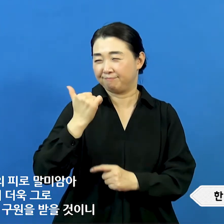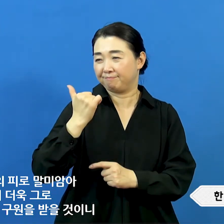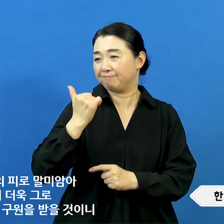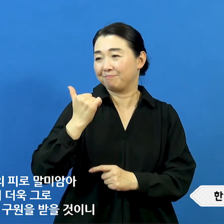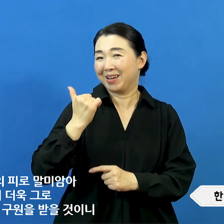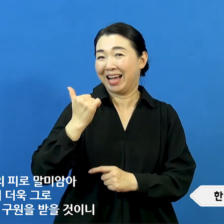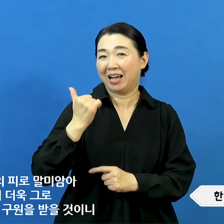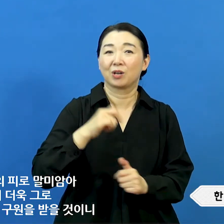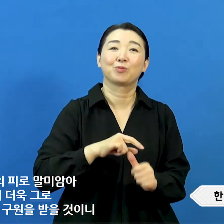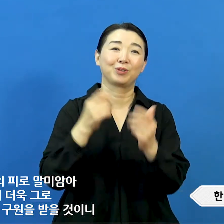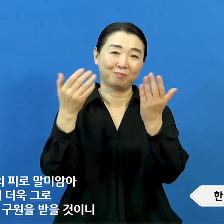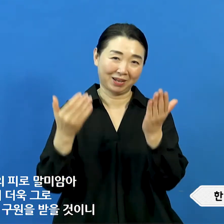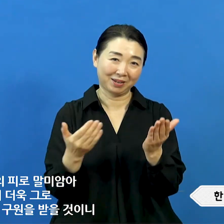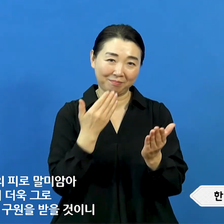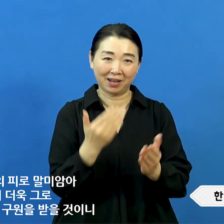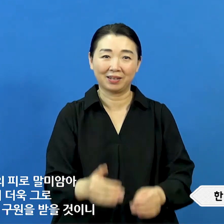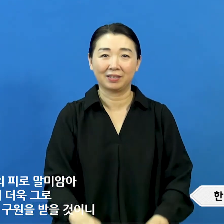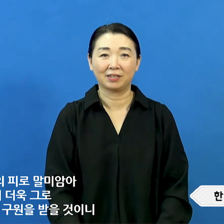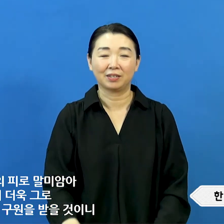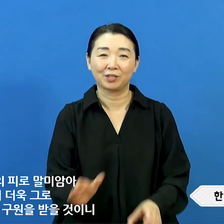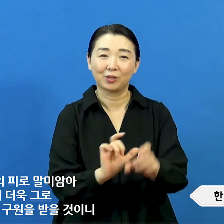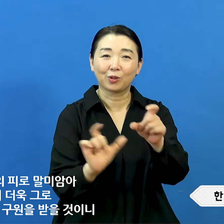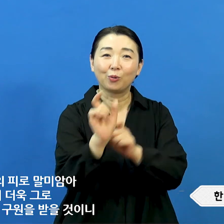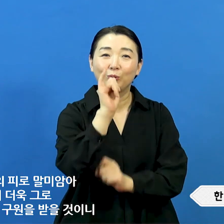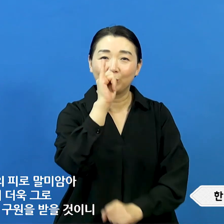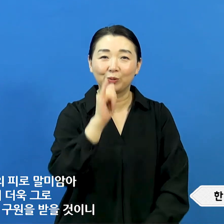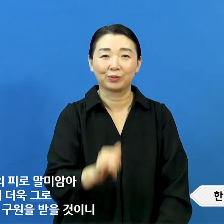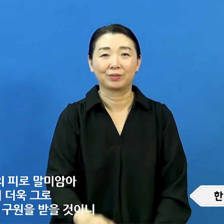구원을 받을 것이니. 자, 여기 더욱이 나오죠.